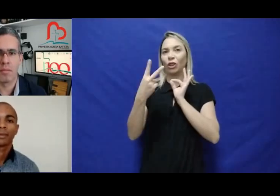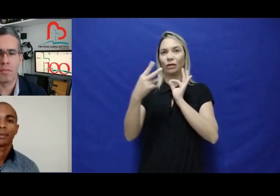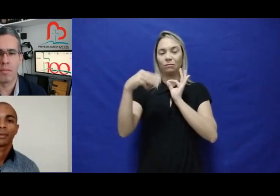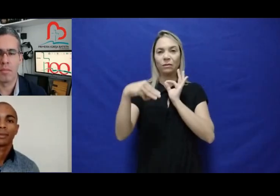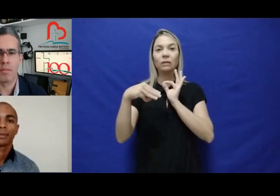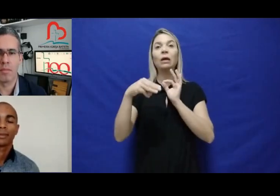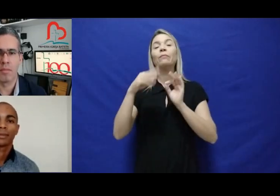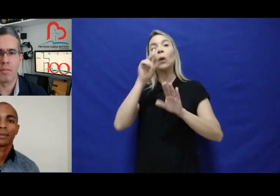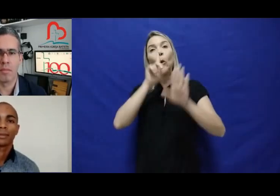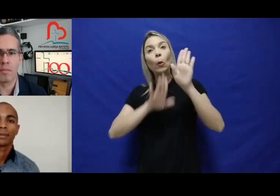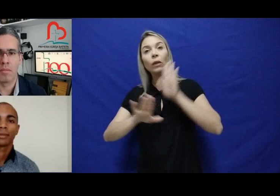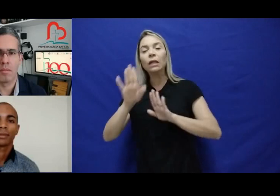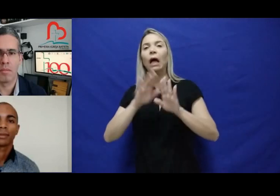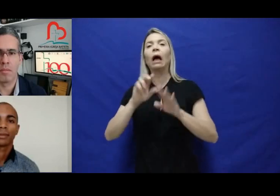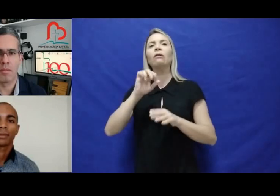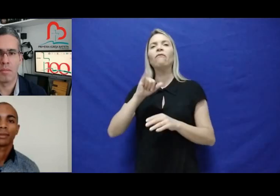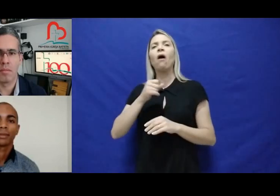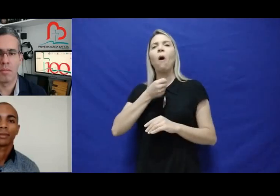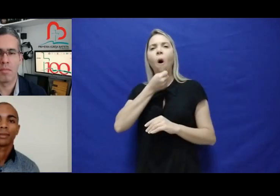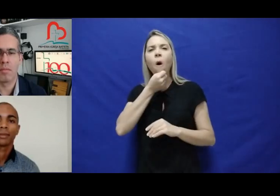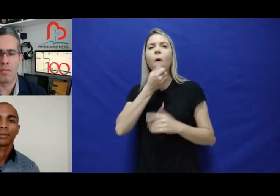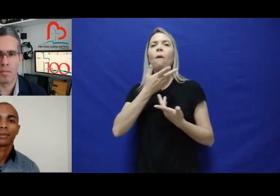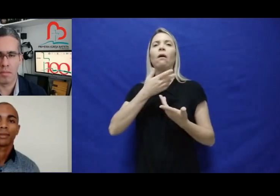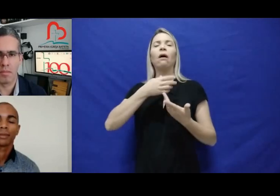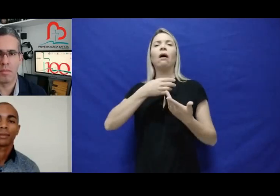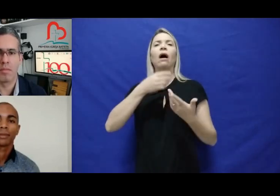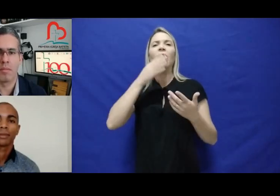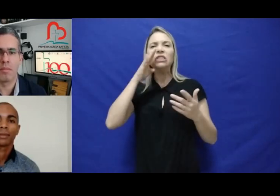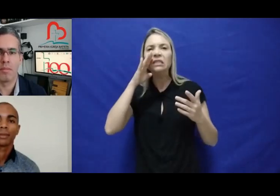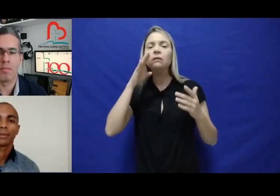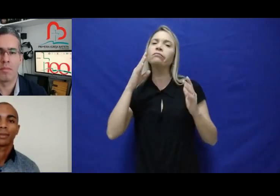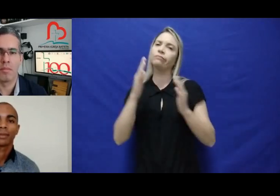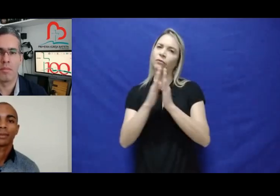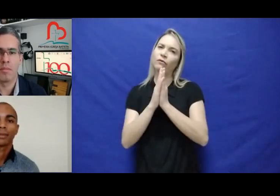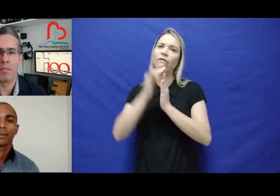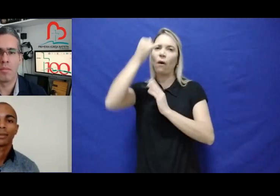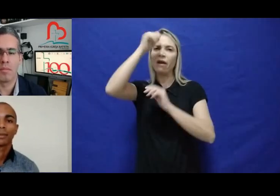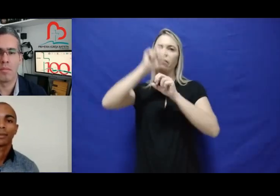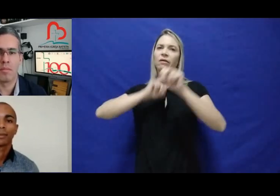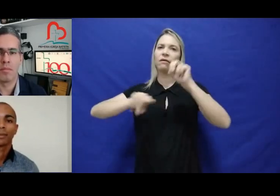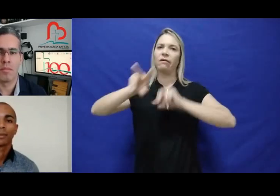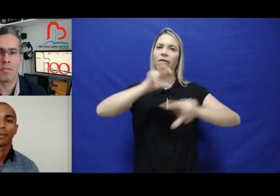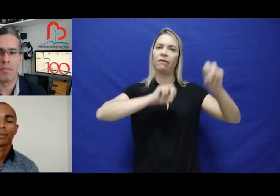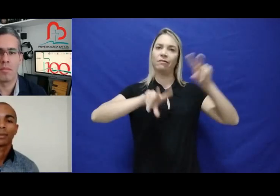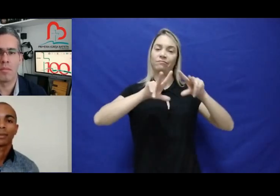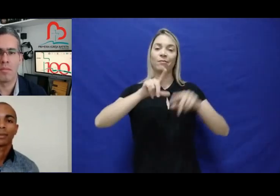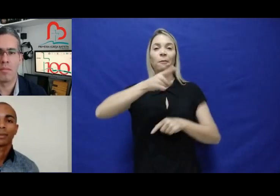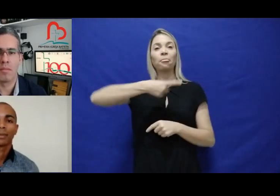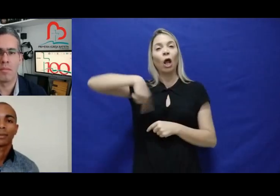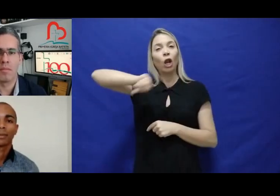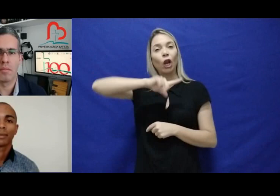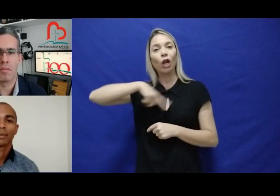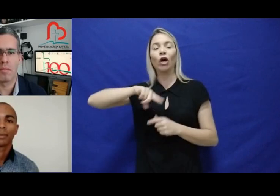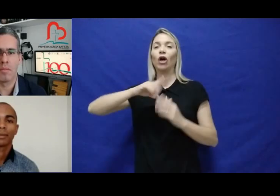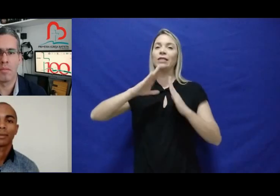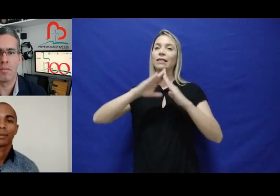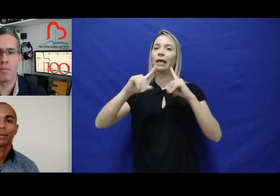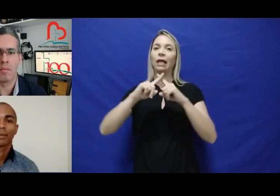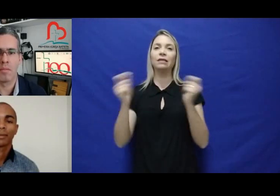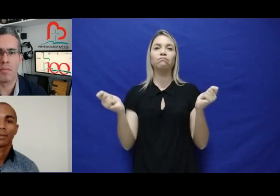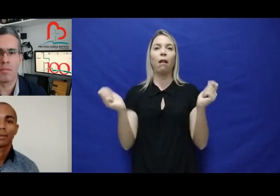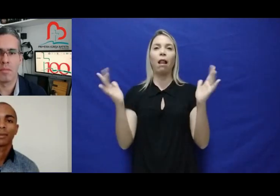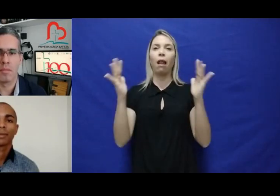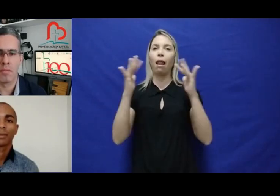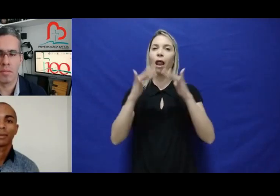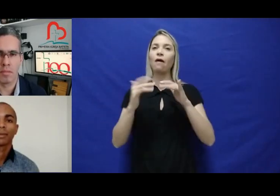pessoas e ter todo o cuidado para, em caso de tosse ou espirro, não atingir outras pessoas. Nós